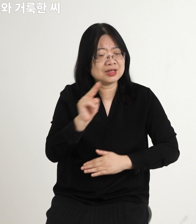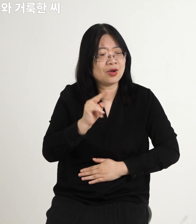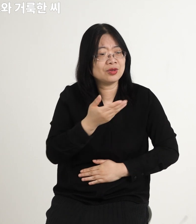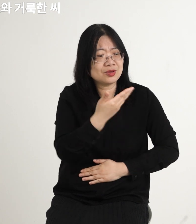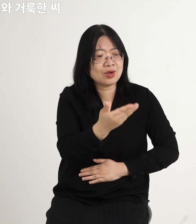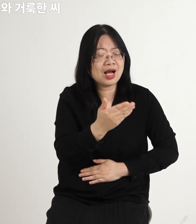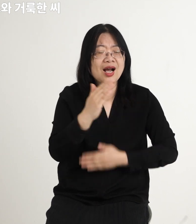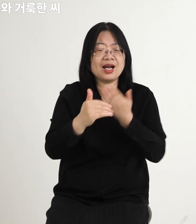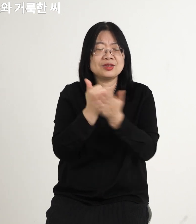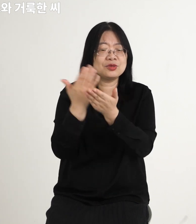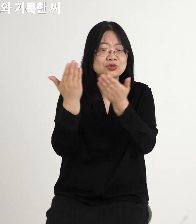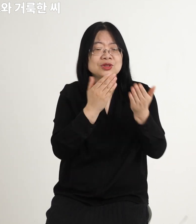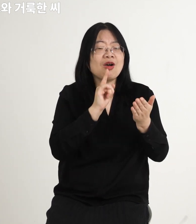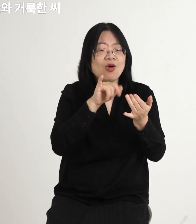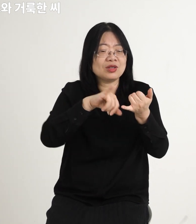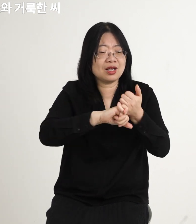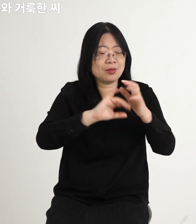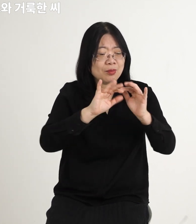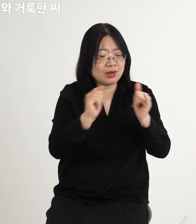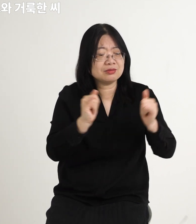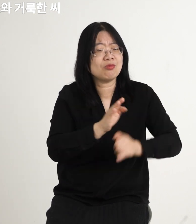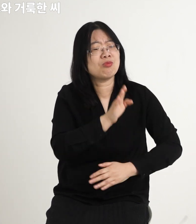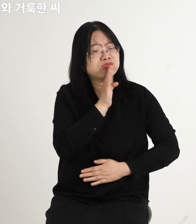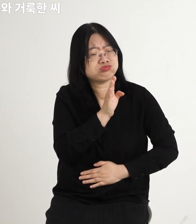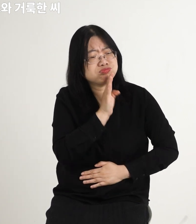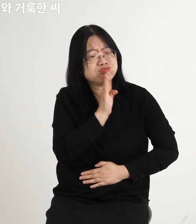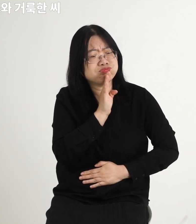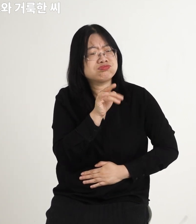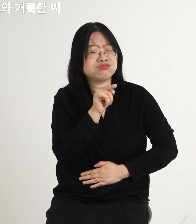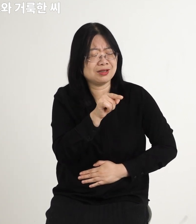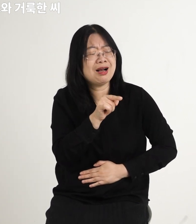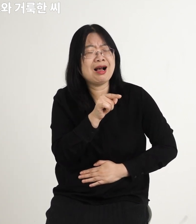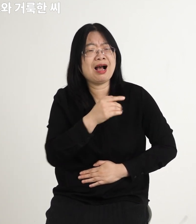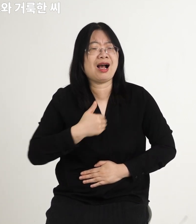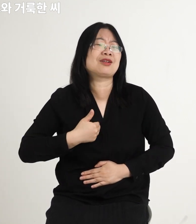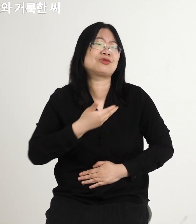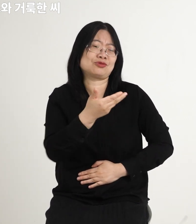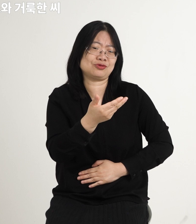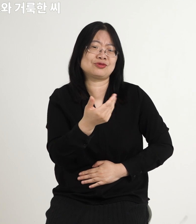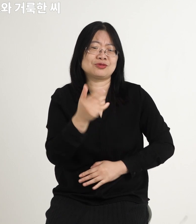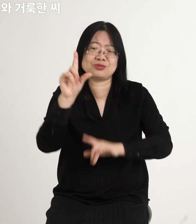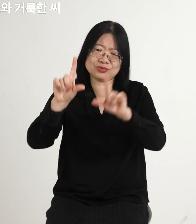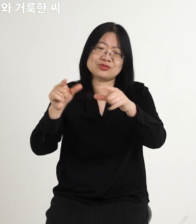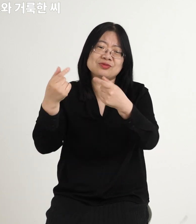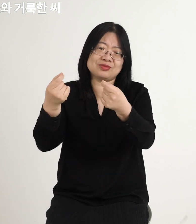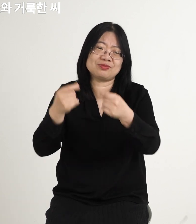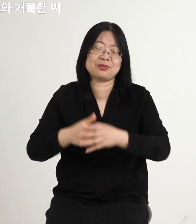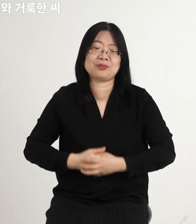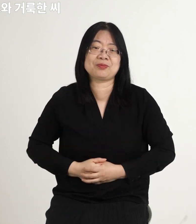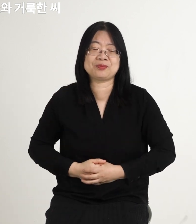언약의 백성이지 않느냐? 그 얘기예요. 그러자